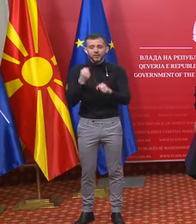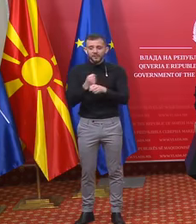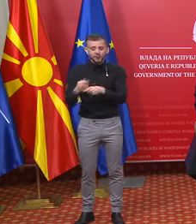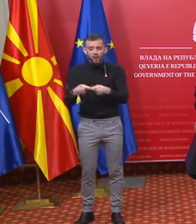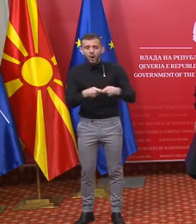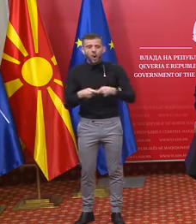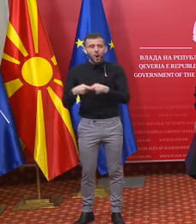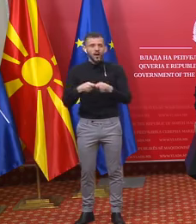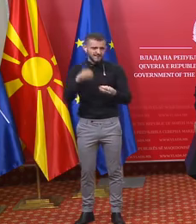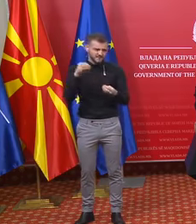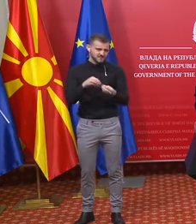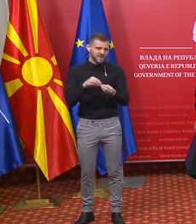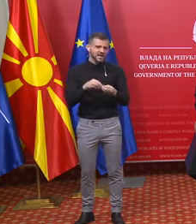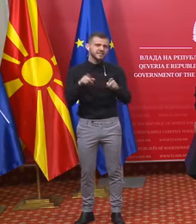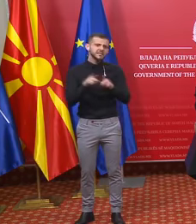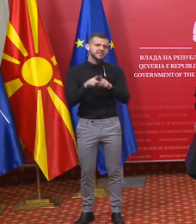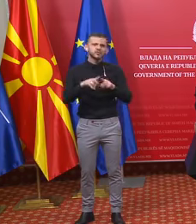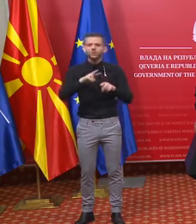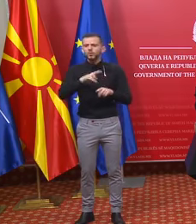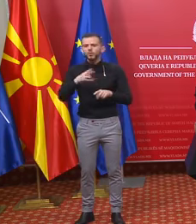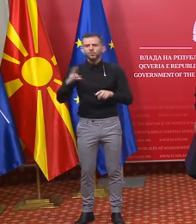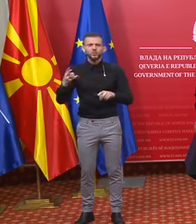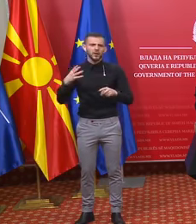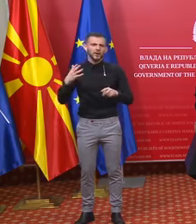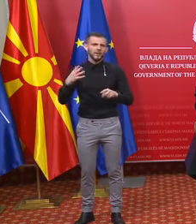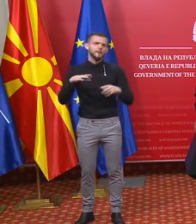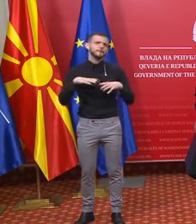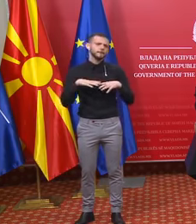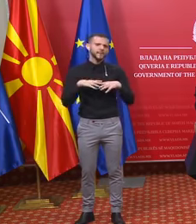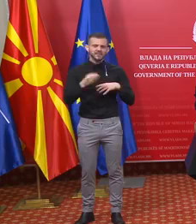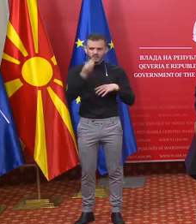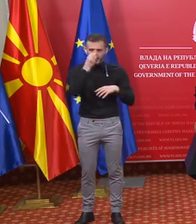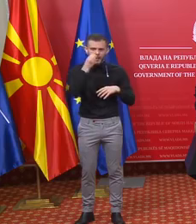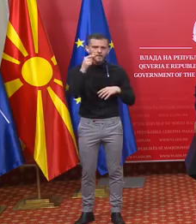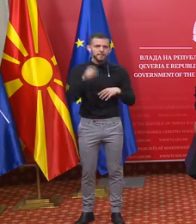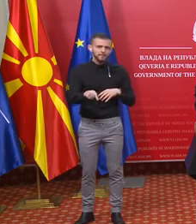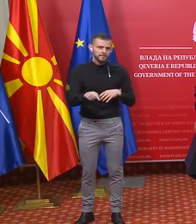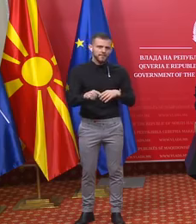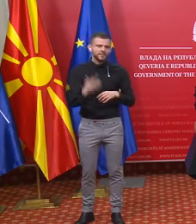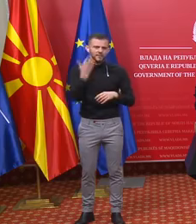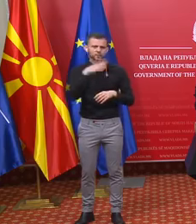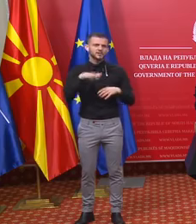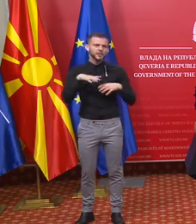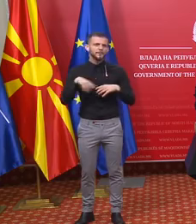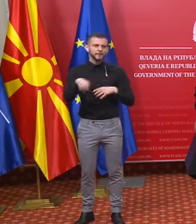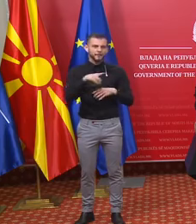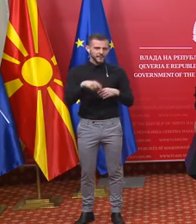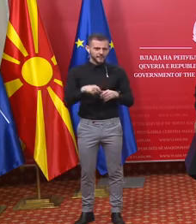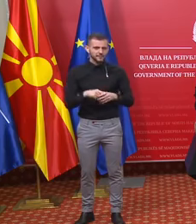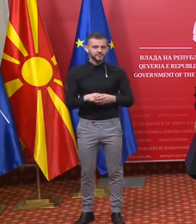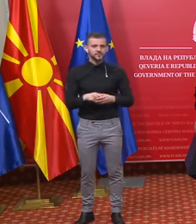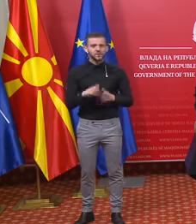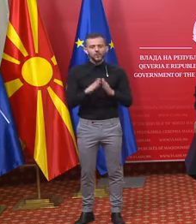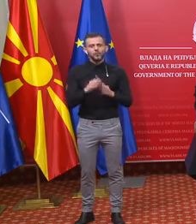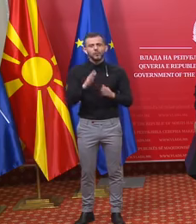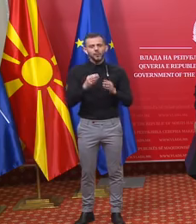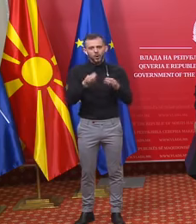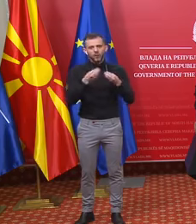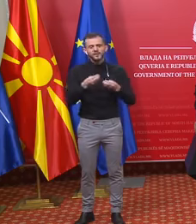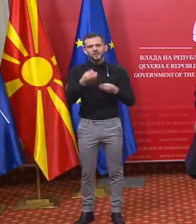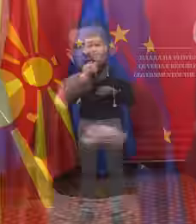организирате Великден и целиот мај во однос на рамазанските пости и ве молам за терапијата.